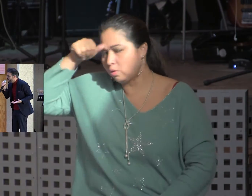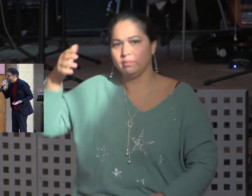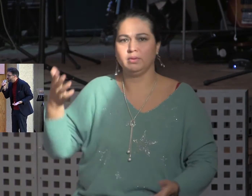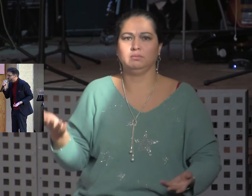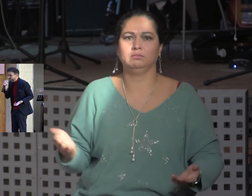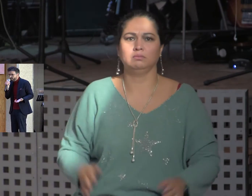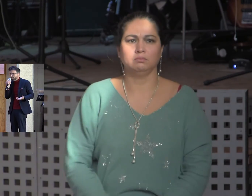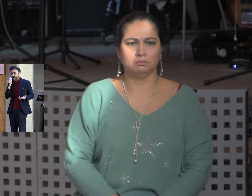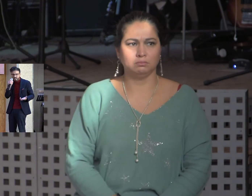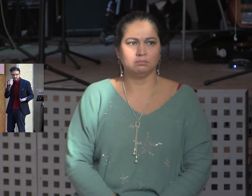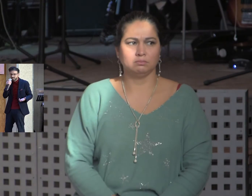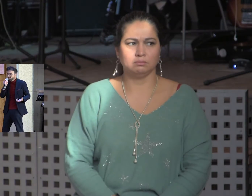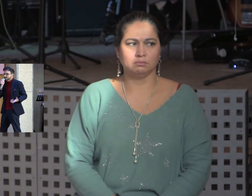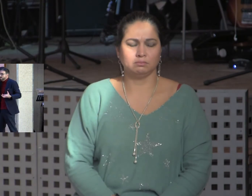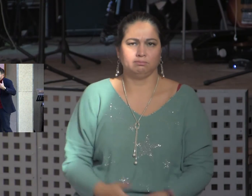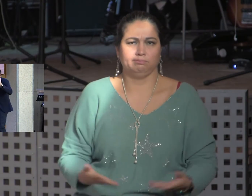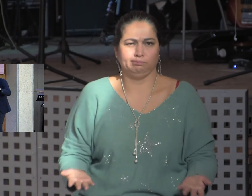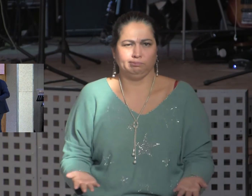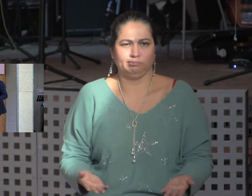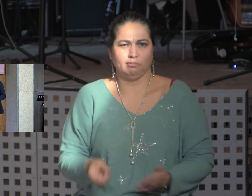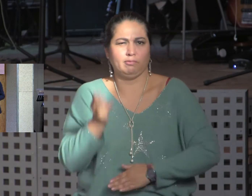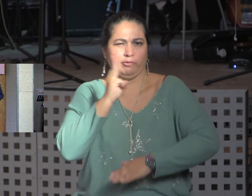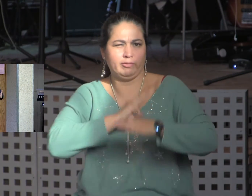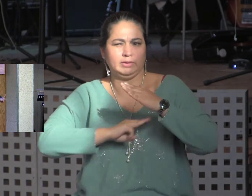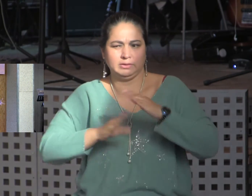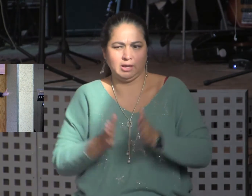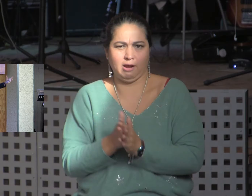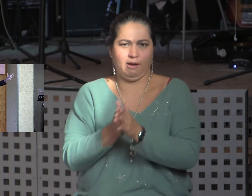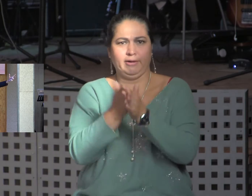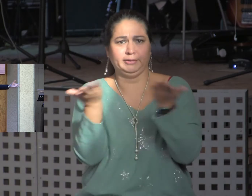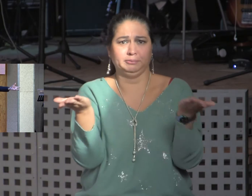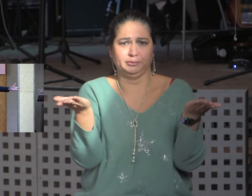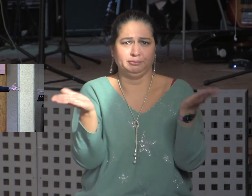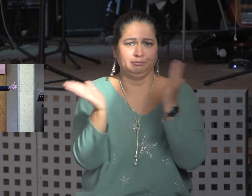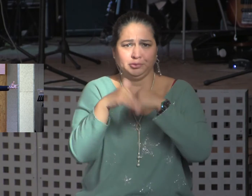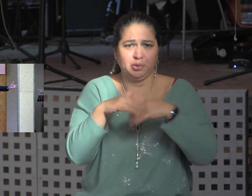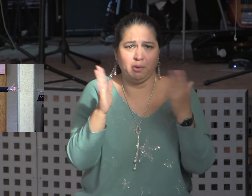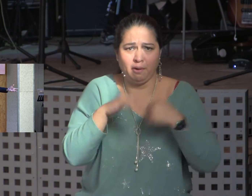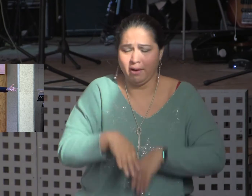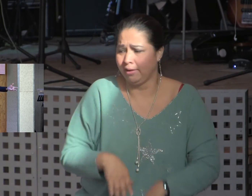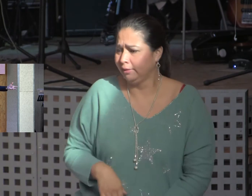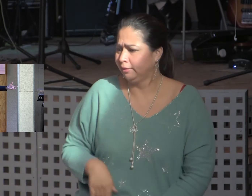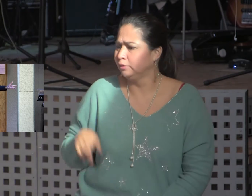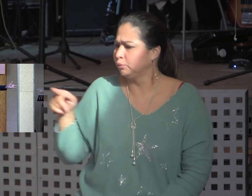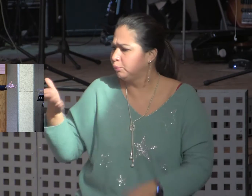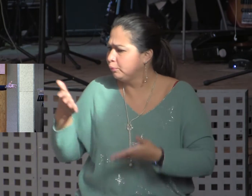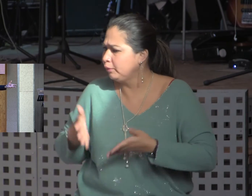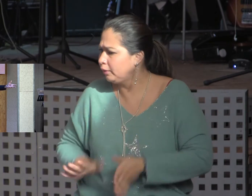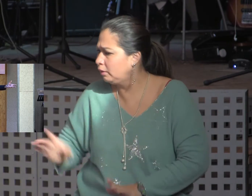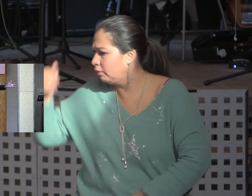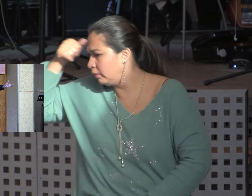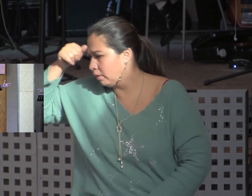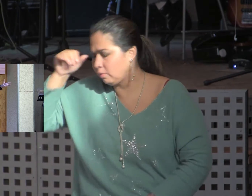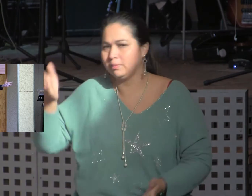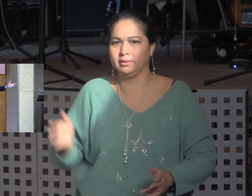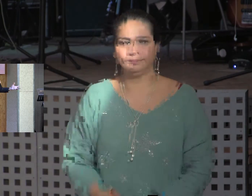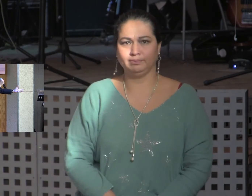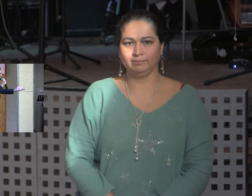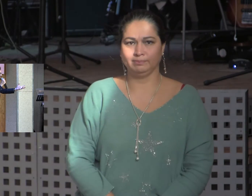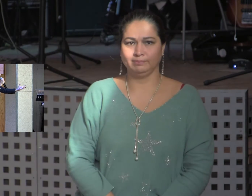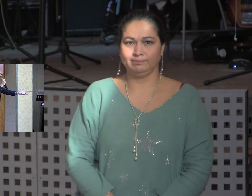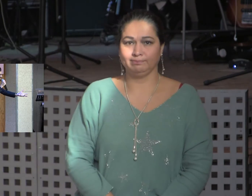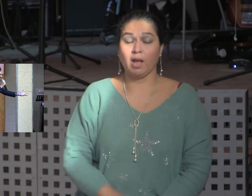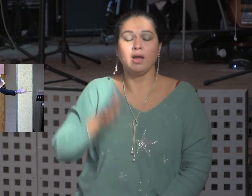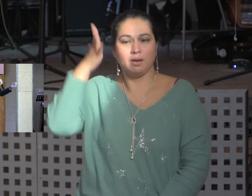ánimos para profetizar. Si Dios le hubiera hablado a Ezequiel y le hubiera dicho: